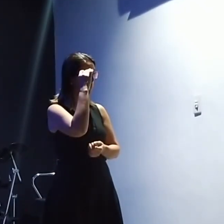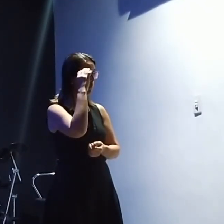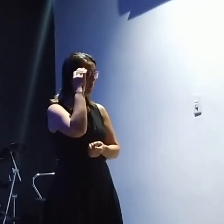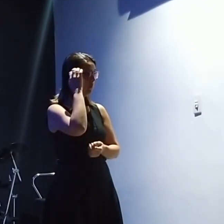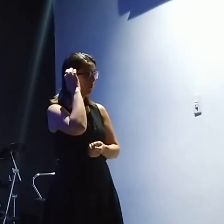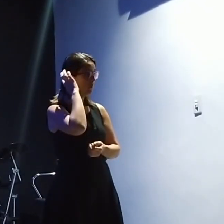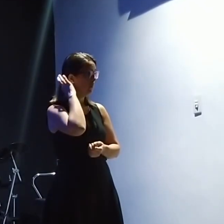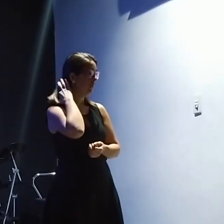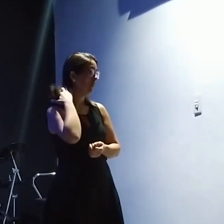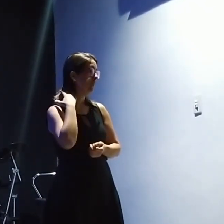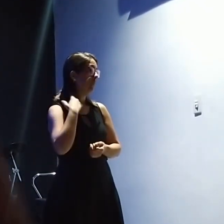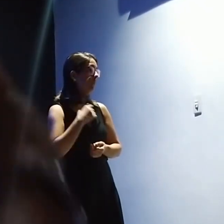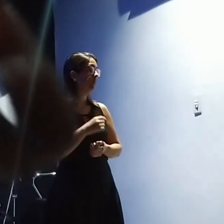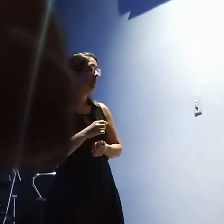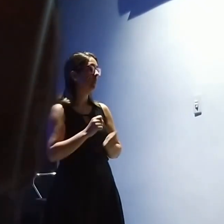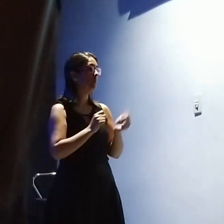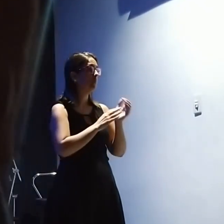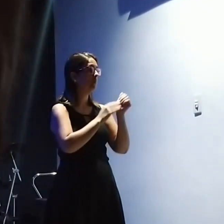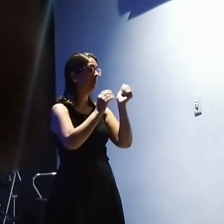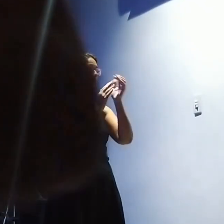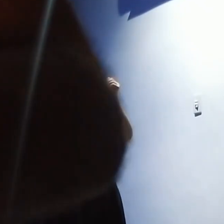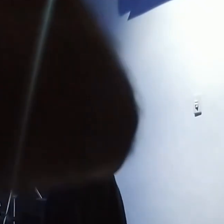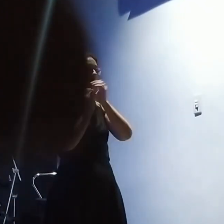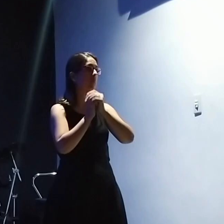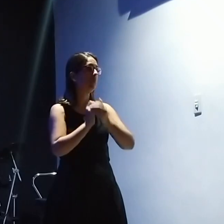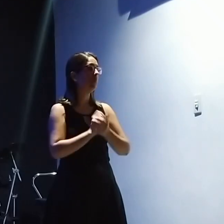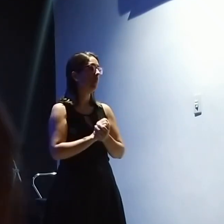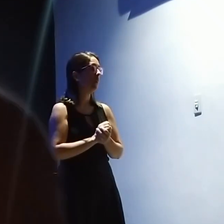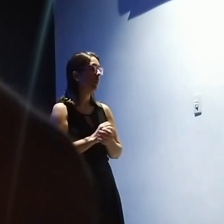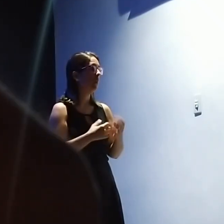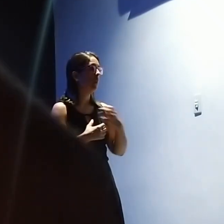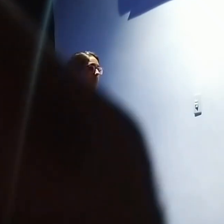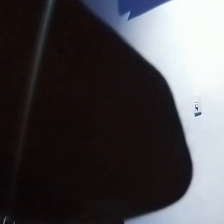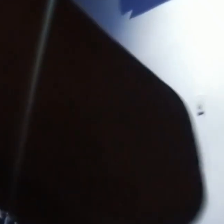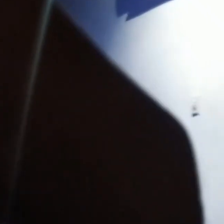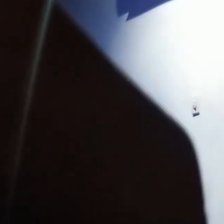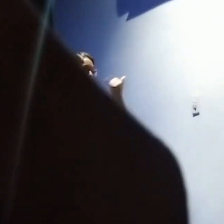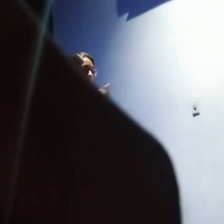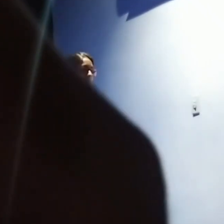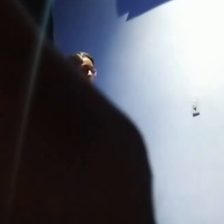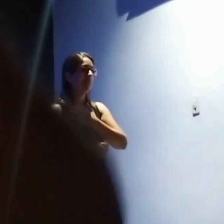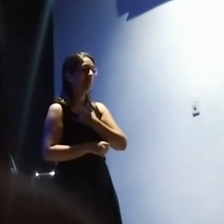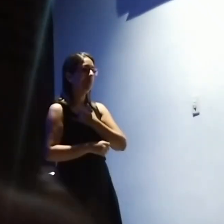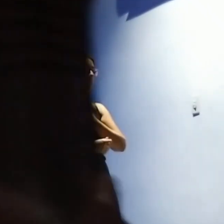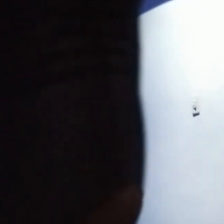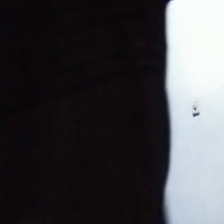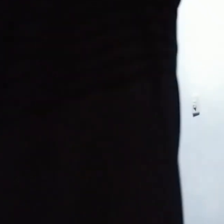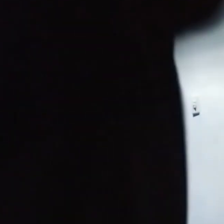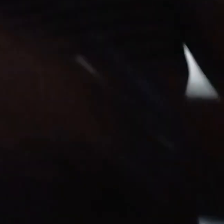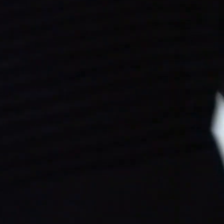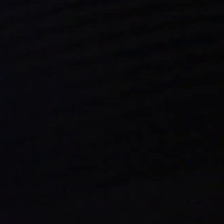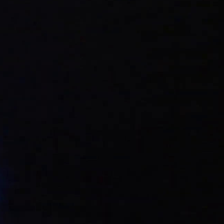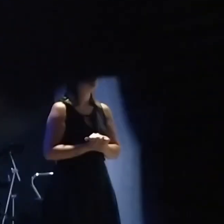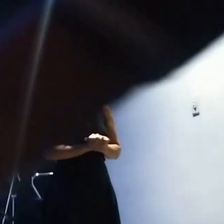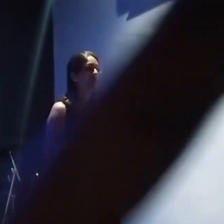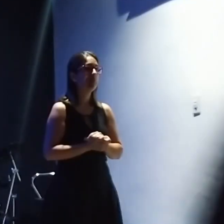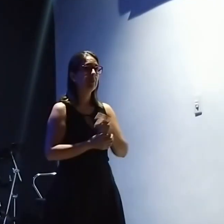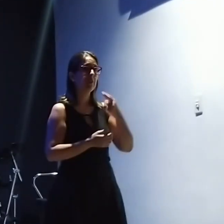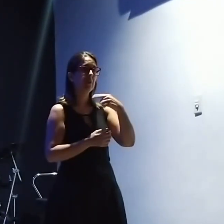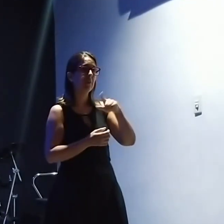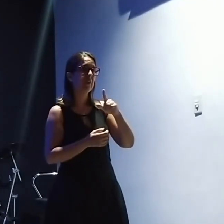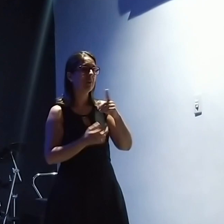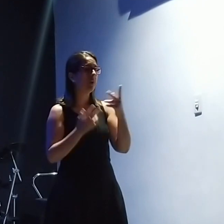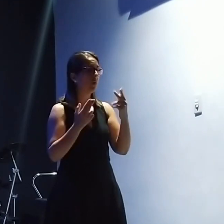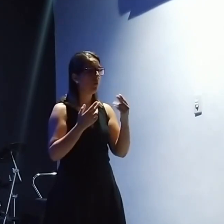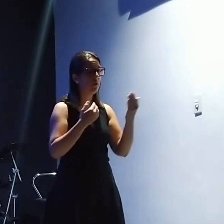Quando nós estivermos cantando, se você sentiu Deus falando contigo, se você não quer sair daqui nessa noite como você